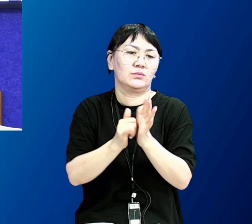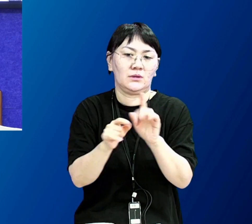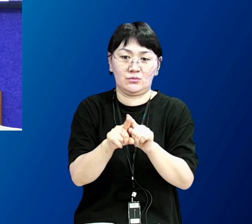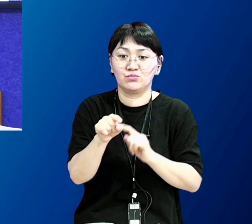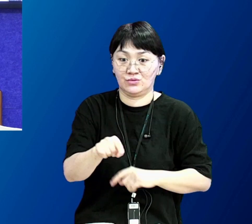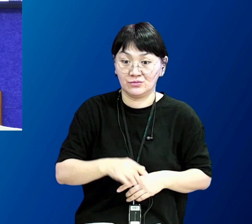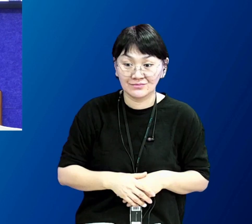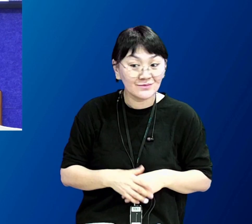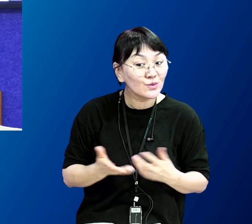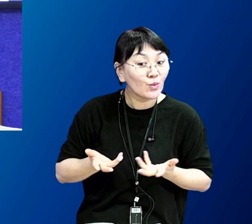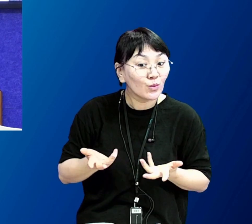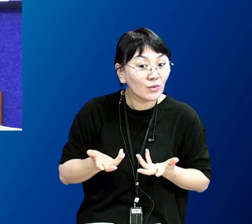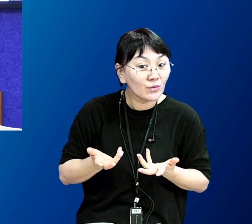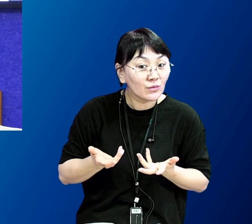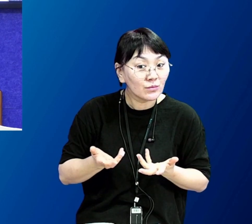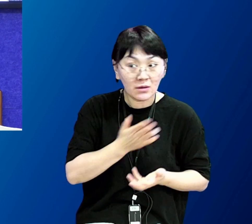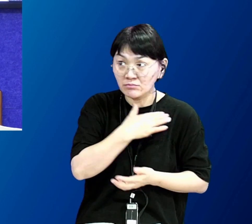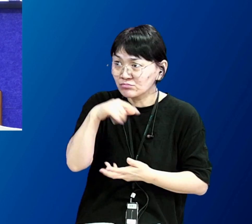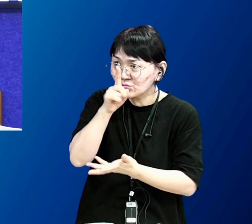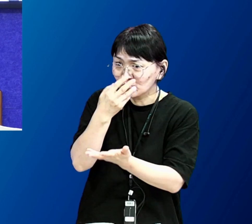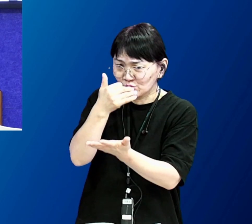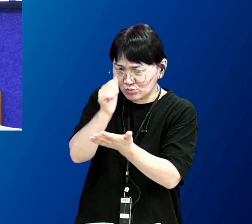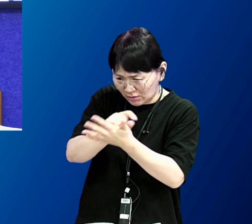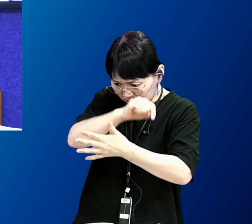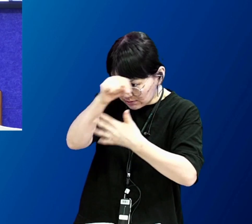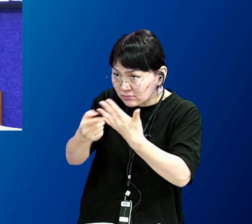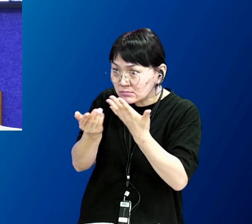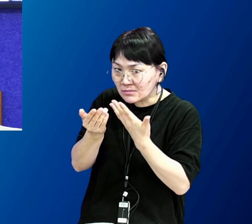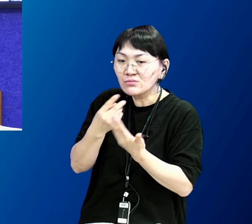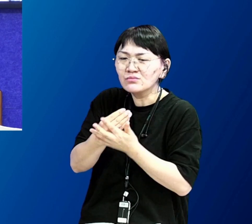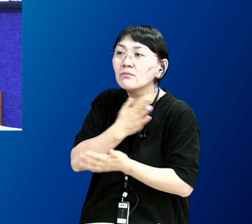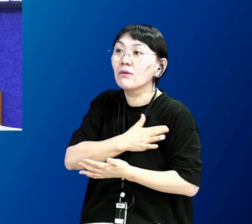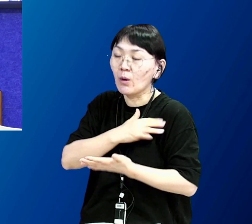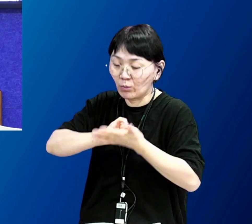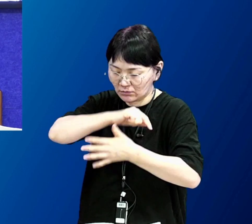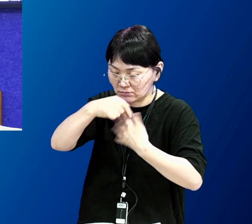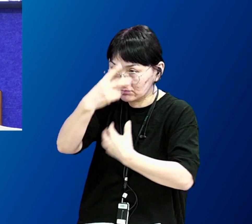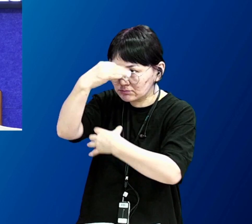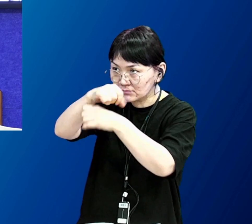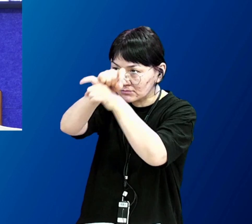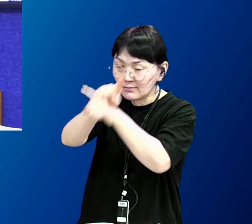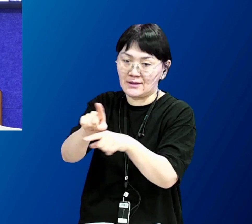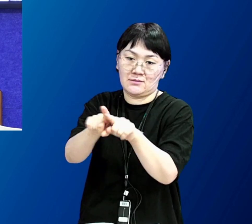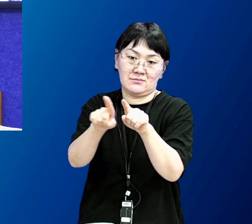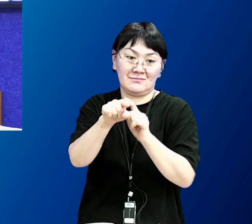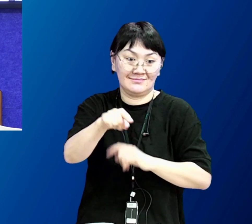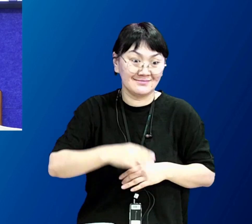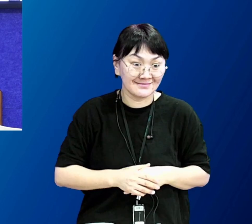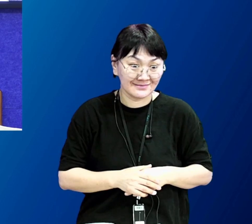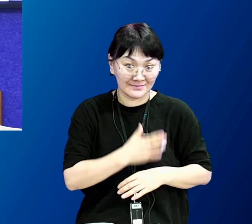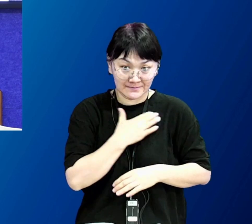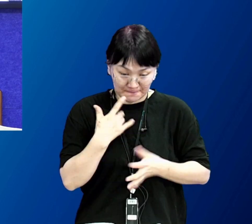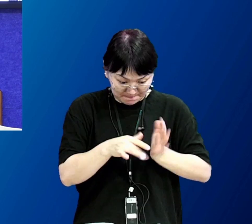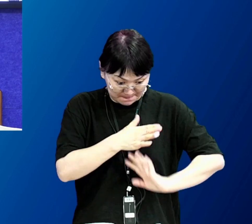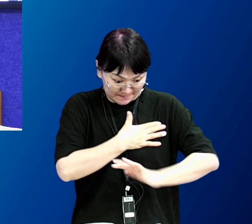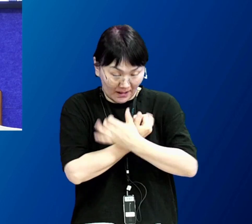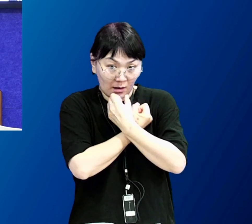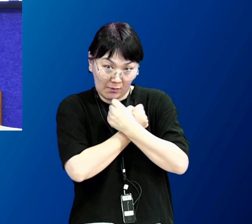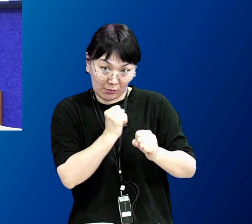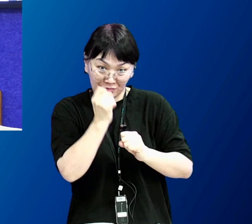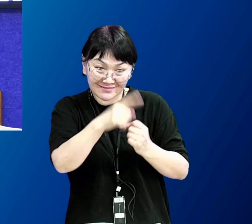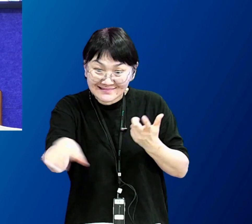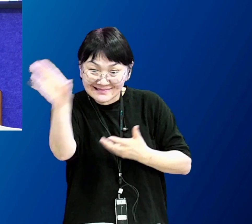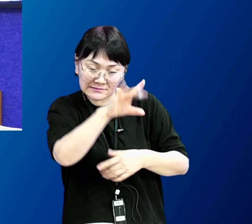гинэ? Эзний тушаалуудыг сахих. Эзэн авралыг авсан үед ингэж